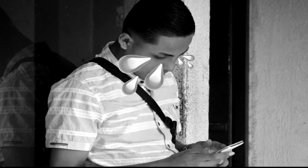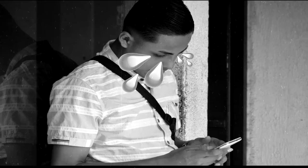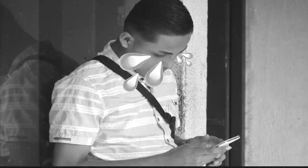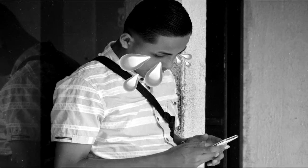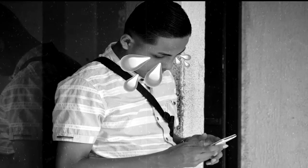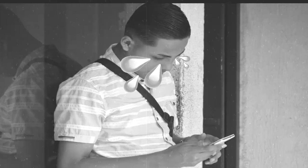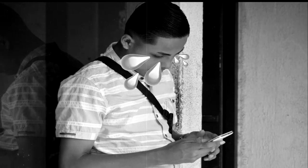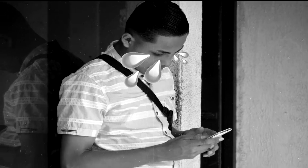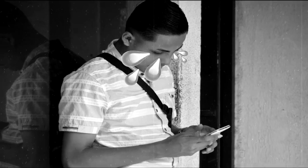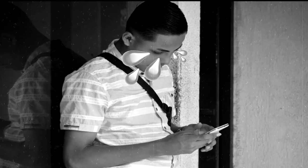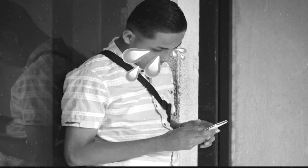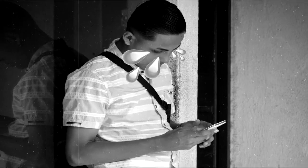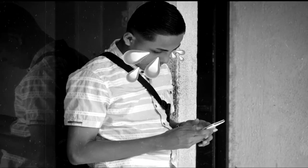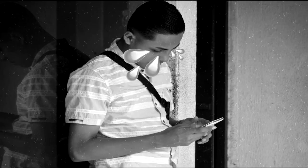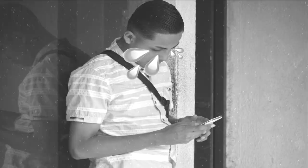y a